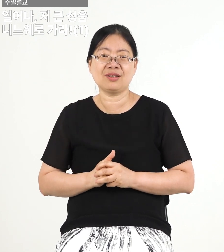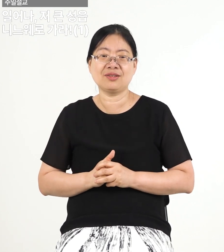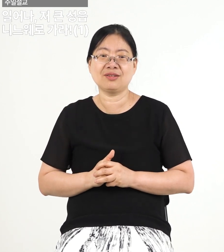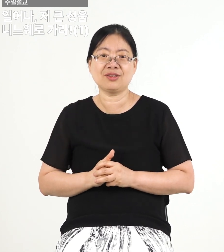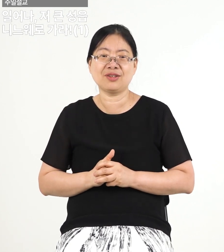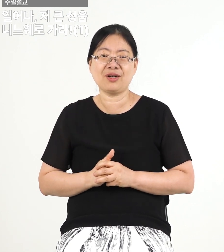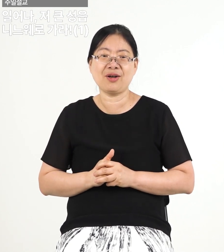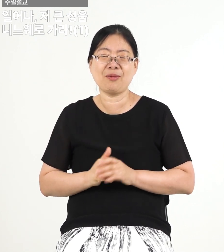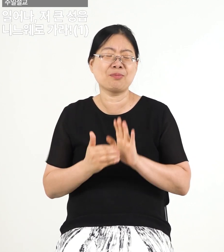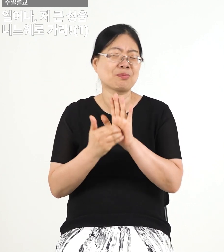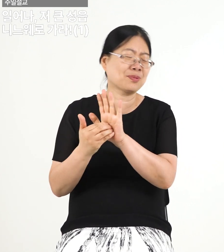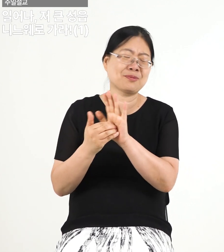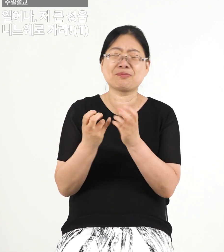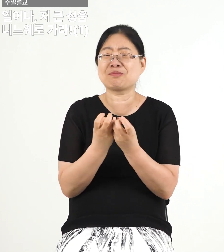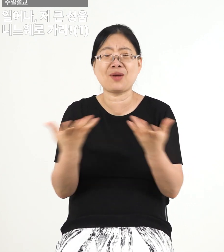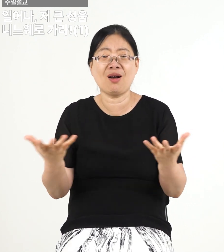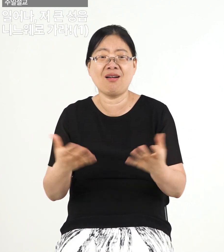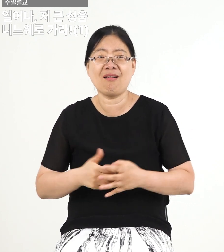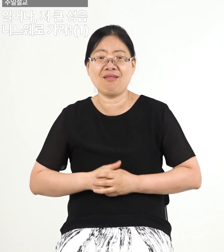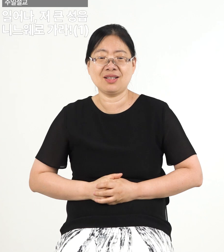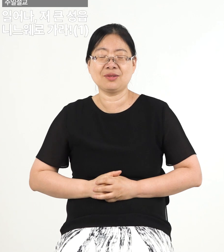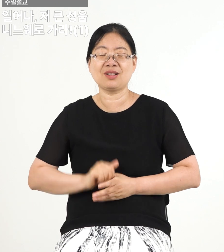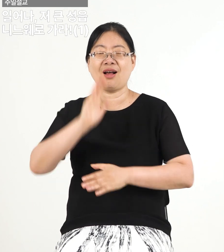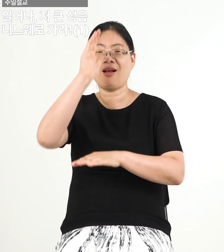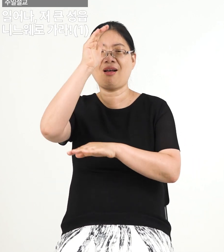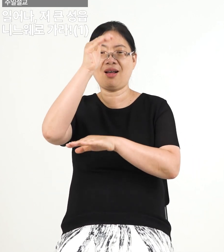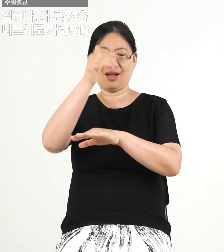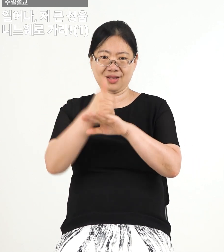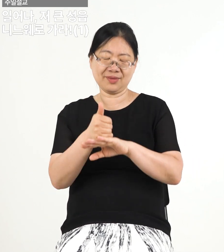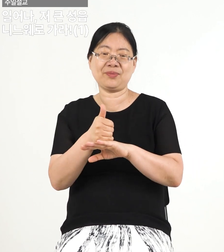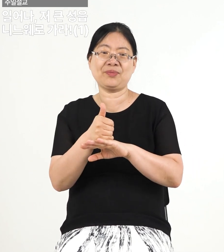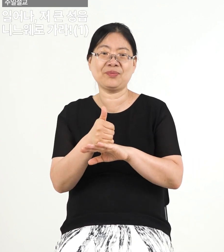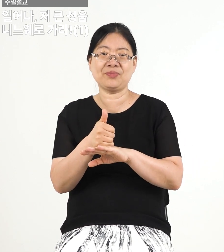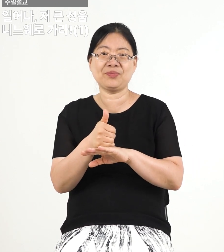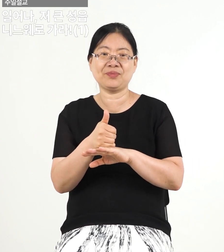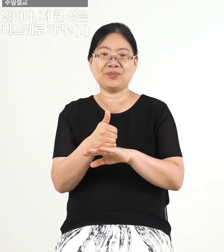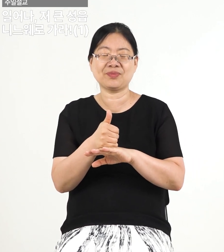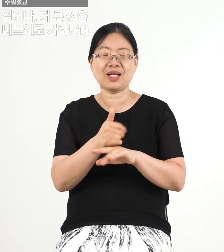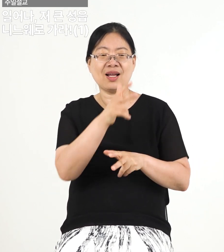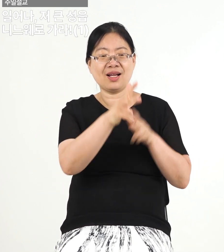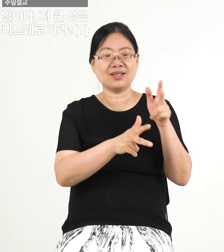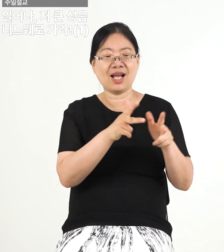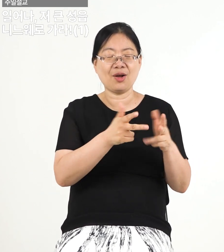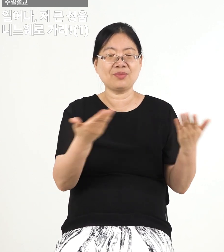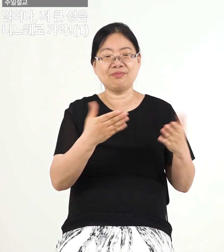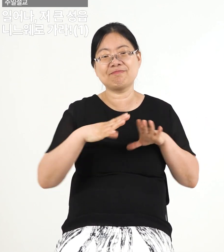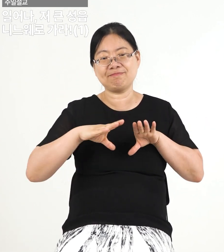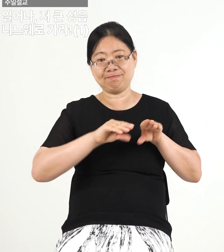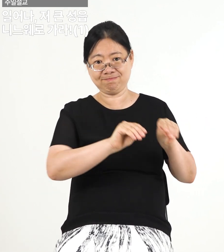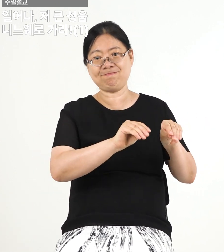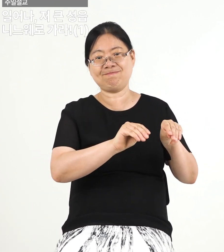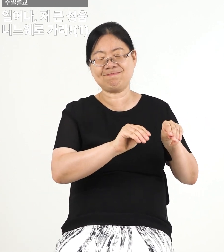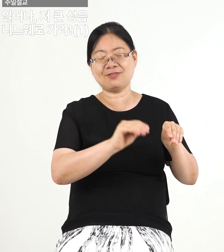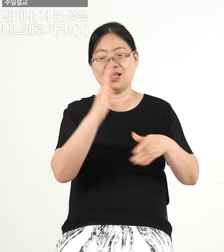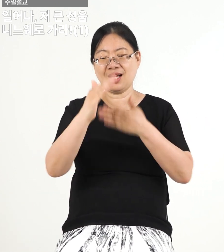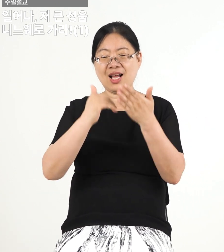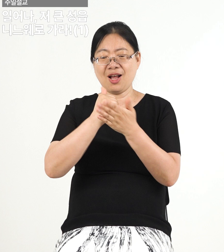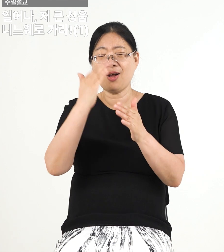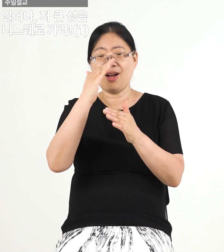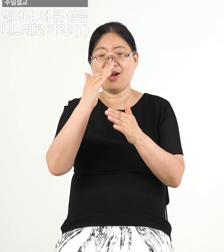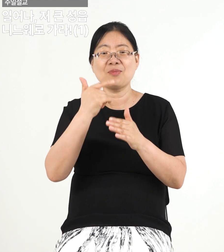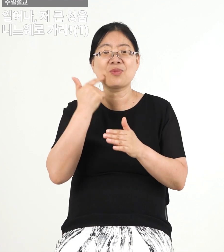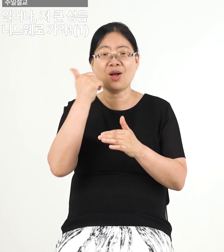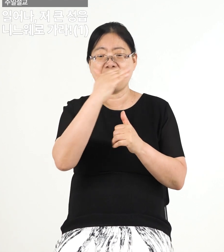당할 도리가 없었던 거죠. 결국 하던 비즈니스를 내려놓고 하나님의 부름